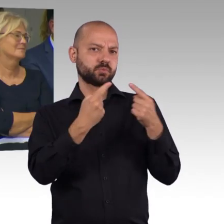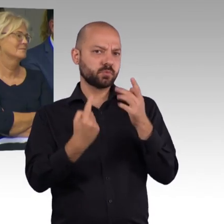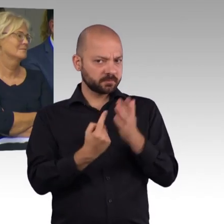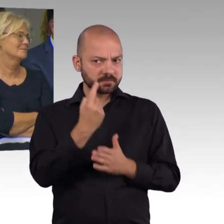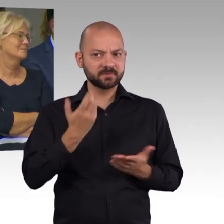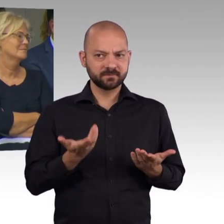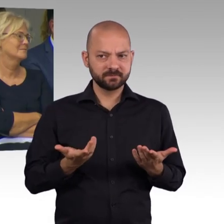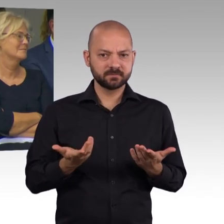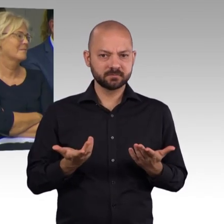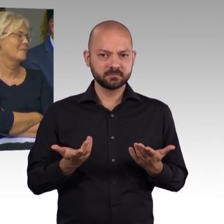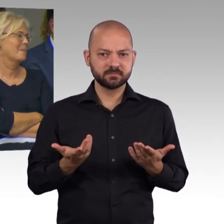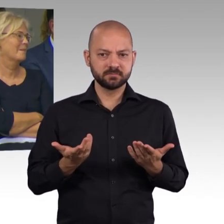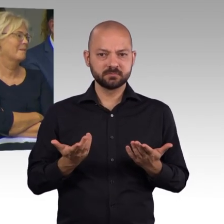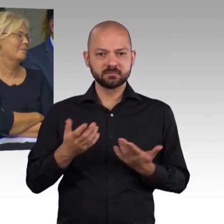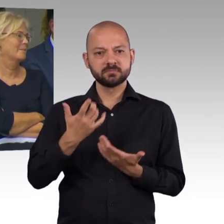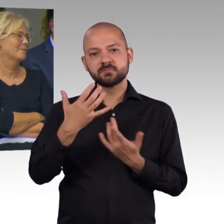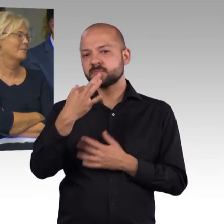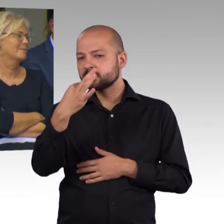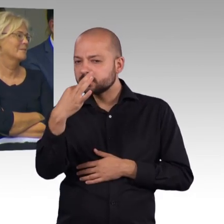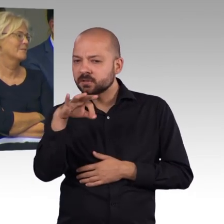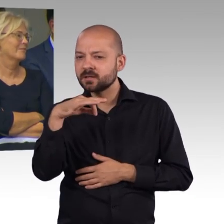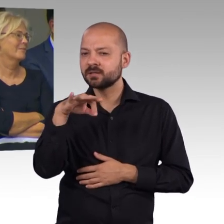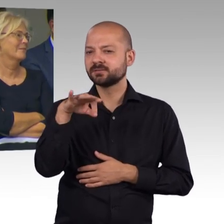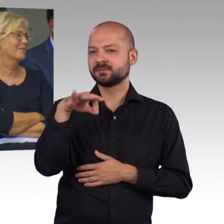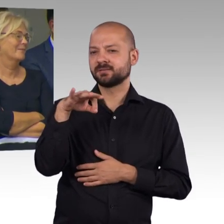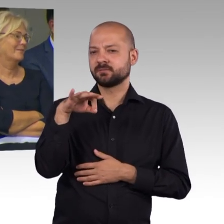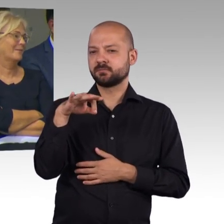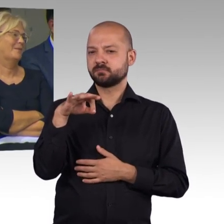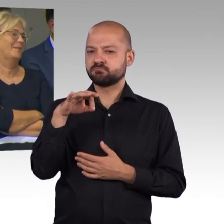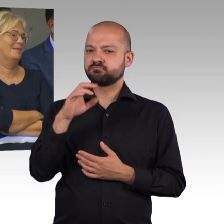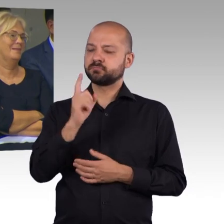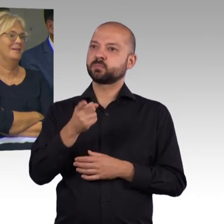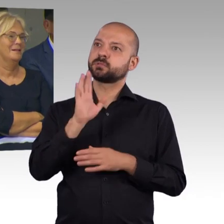zu tun. Das werden Sie Martin Schulz erklären müssen, wie sowas geht.